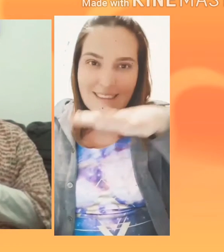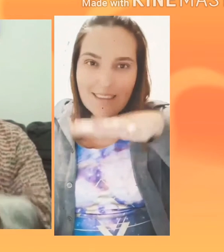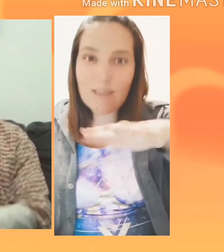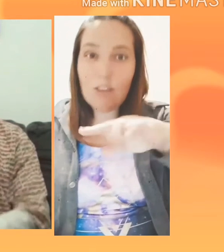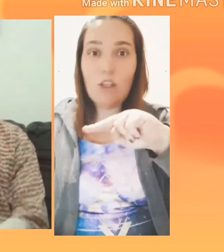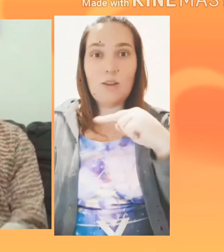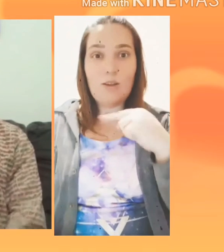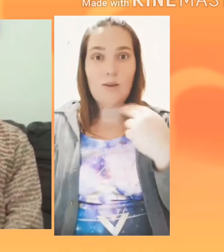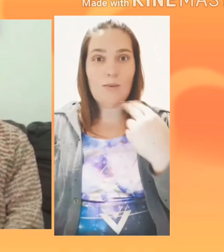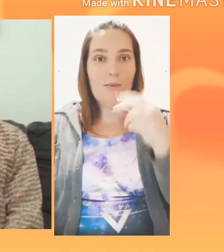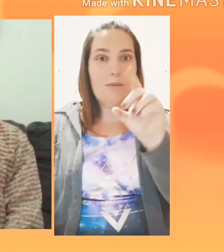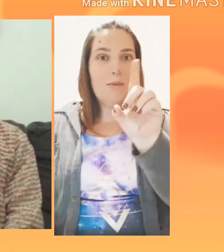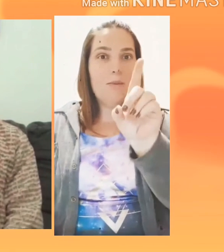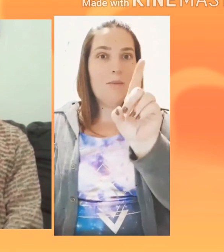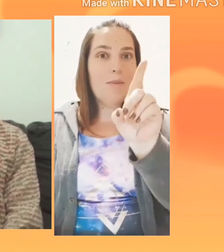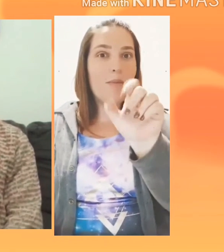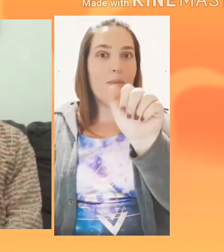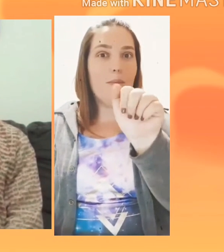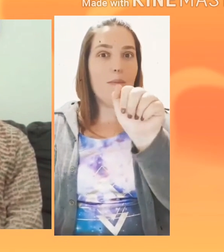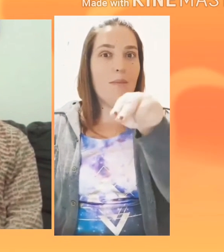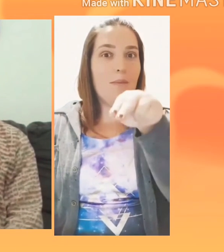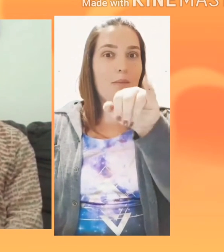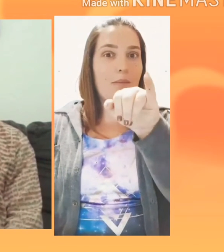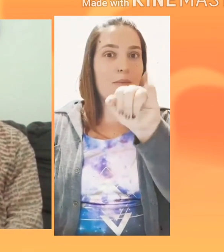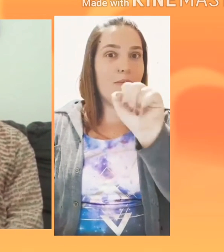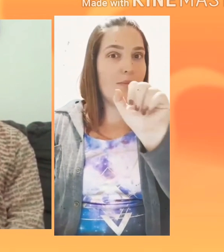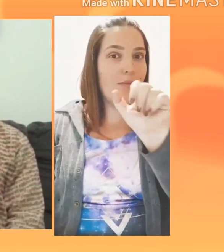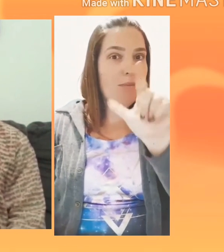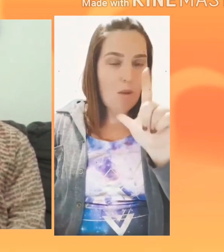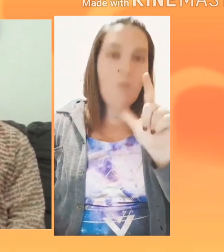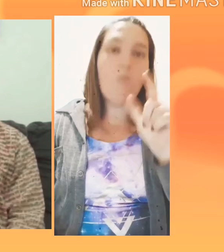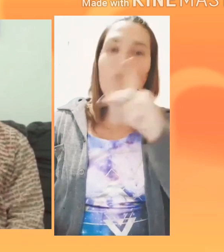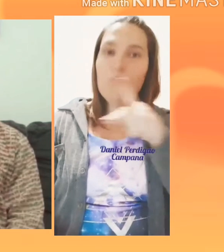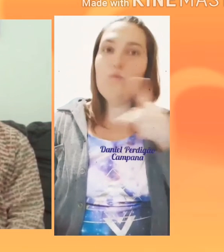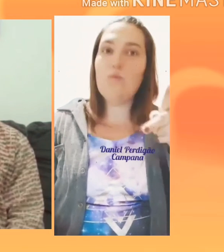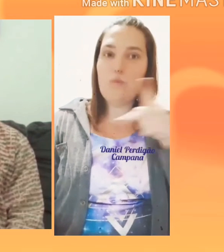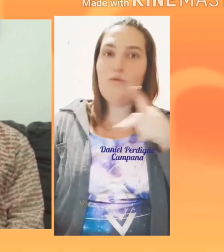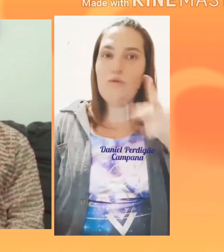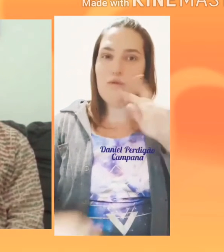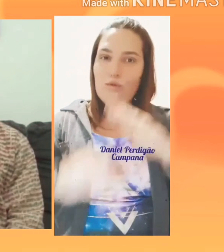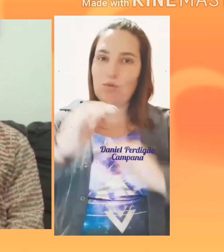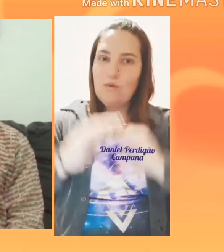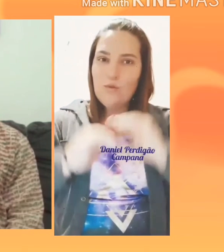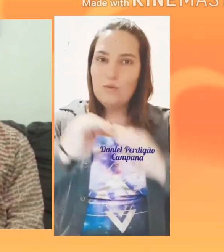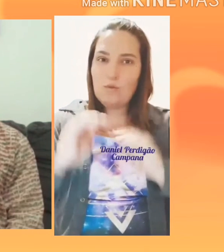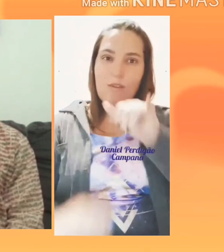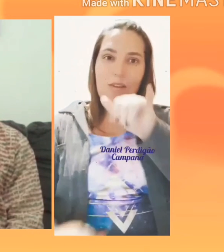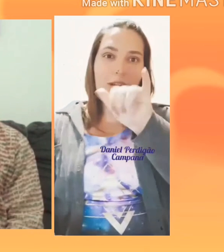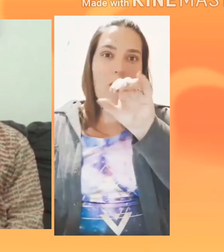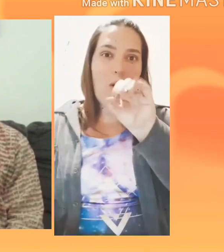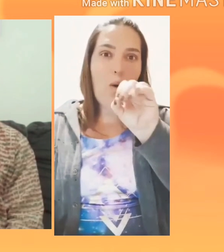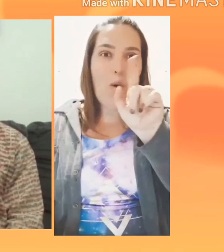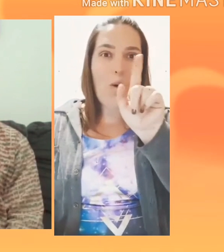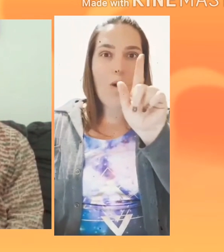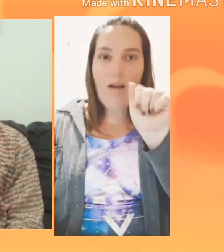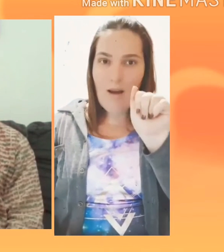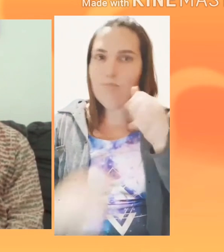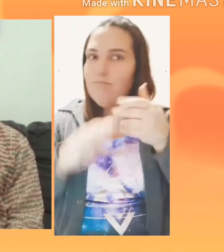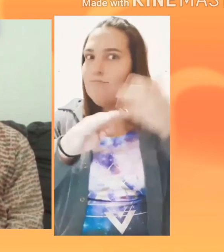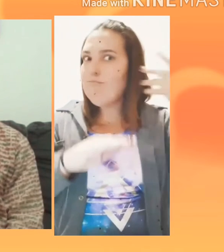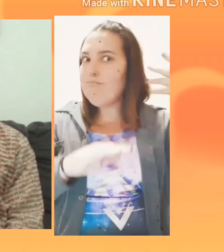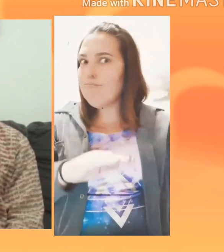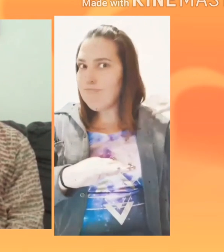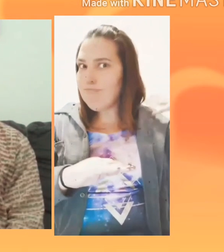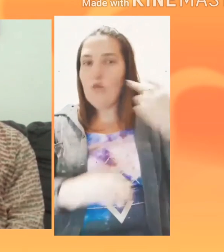Namastê. Olá pessoal, meu nome é Daniel Perdigão Campana. Então eu sou professor de